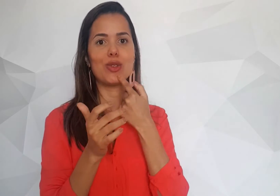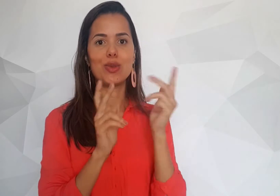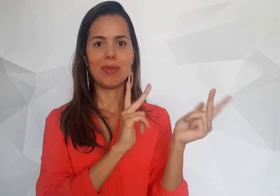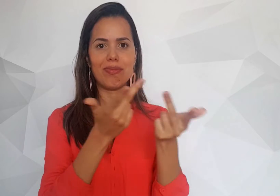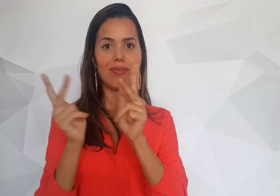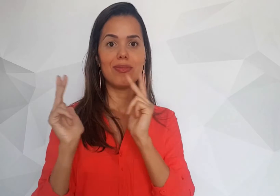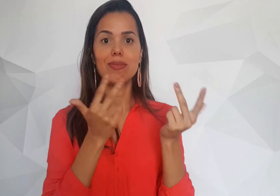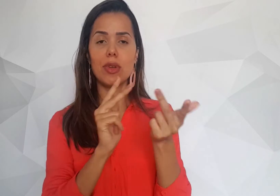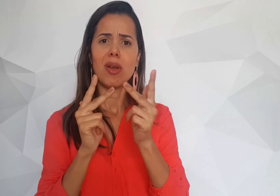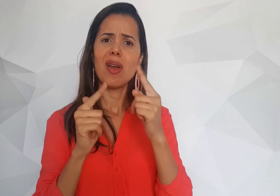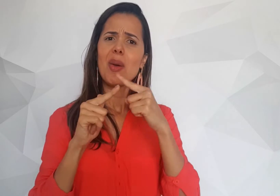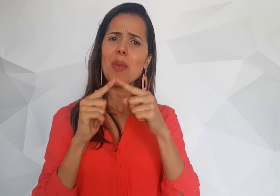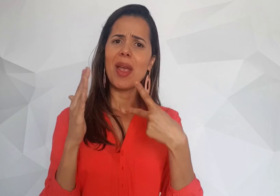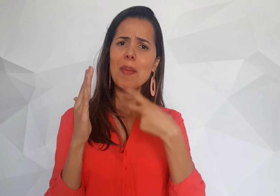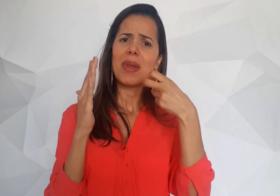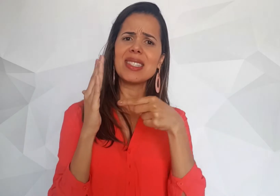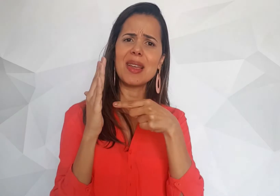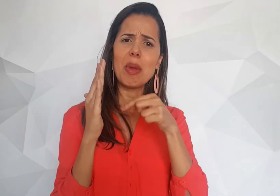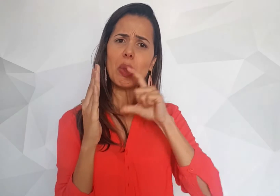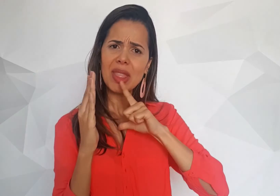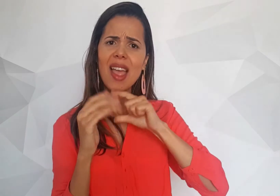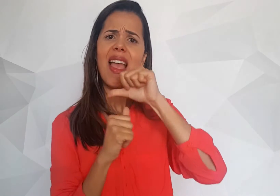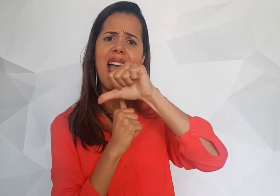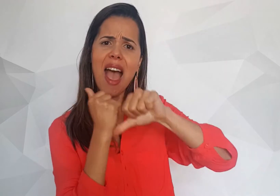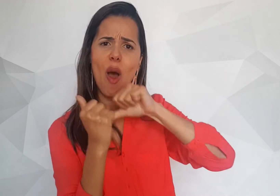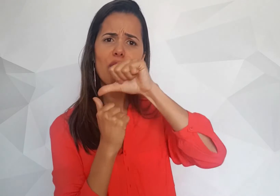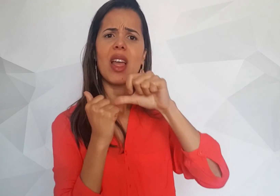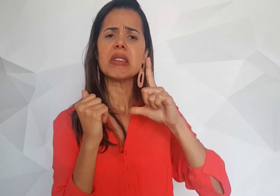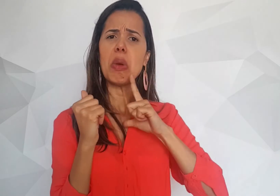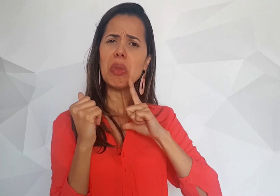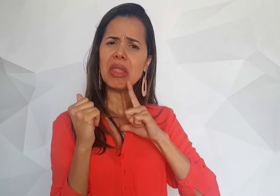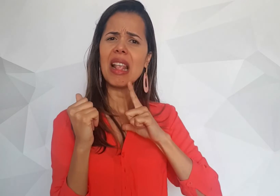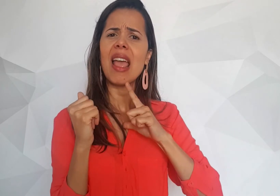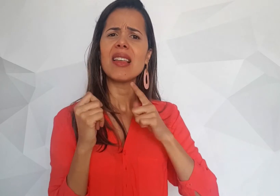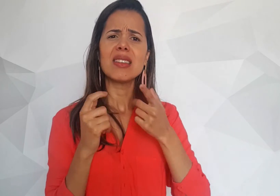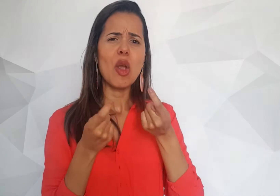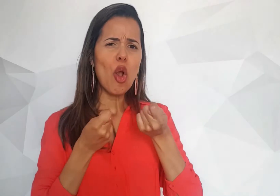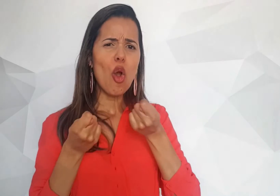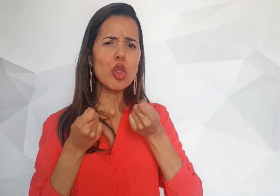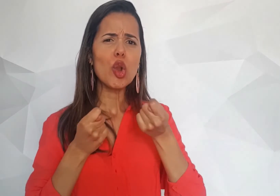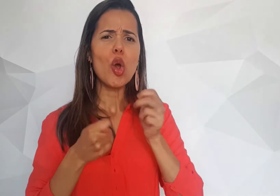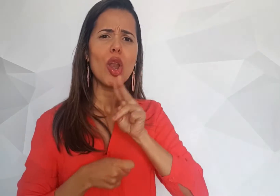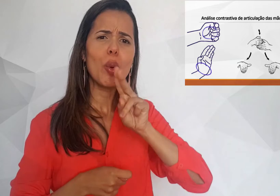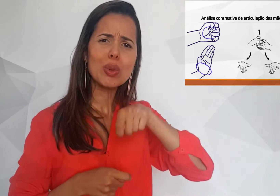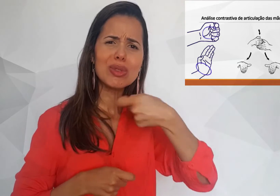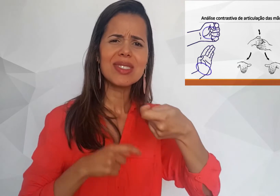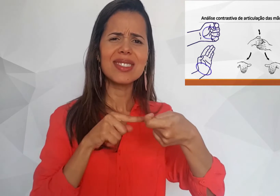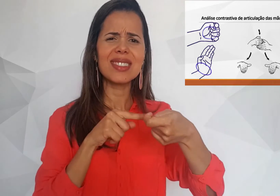utilizadas na comunicação que havia ali um controle, uma intenção de utilizar uma forma em detrimento de outra, e essas